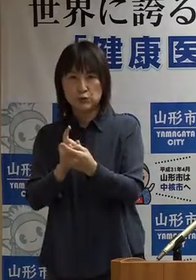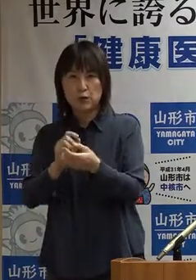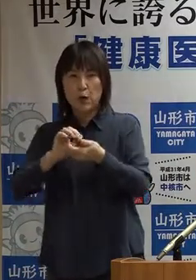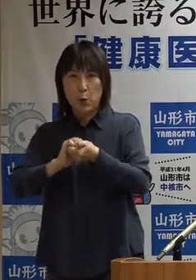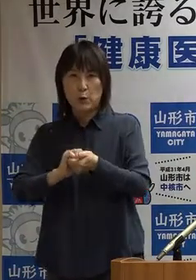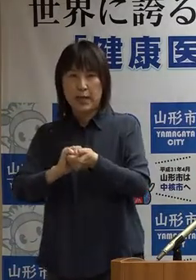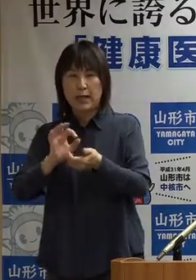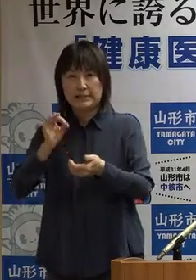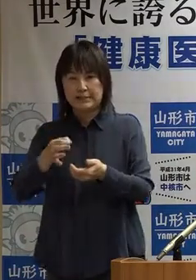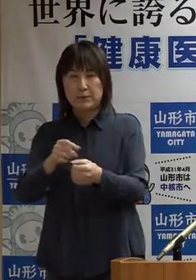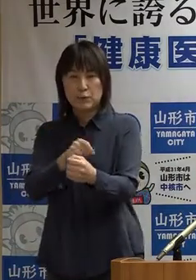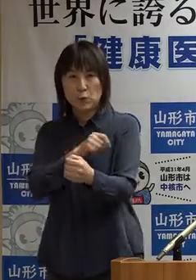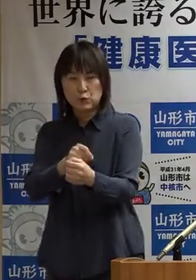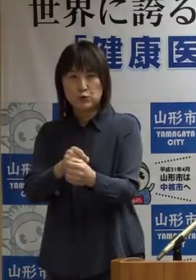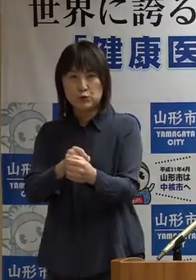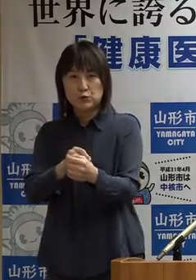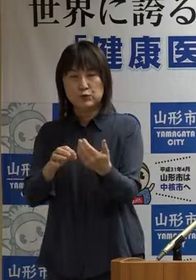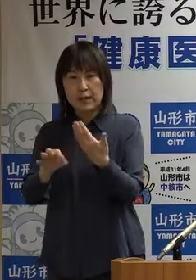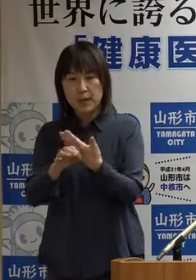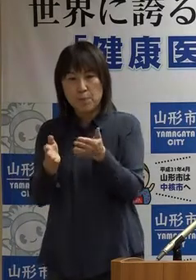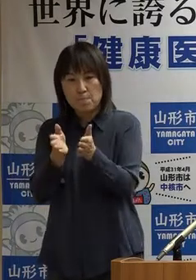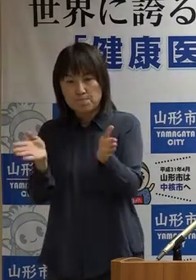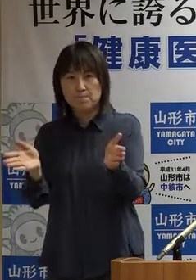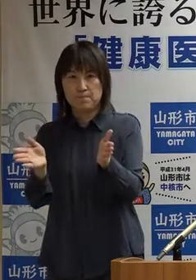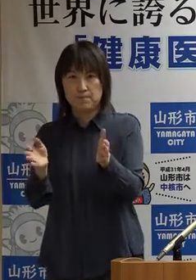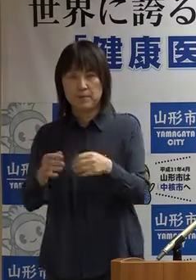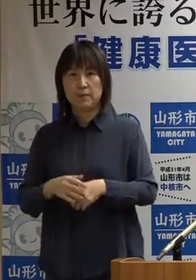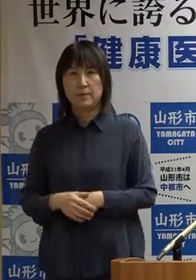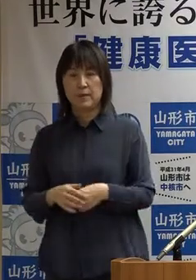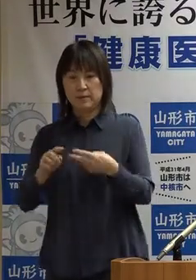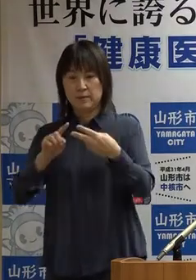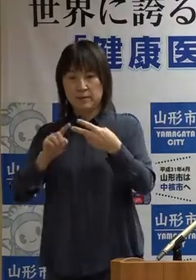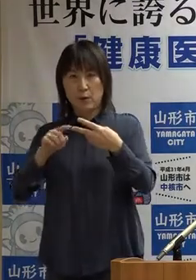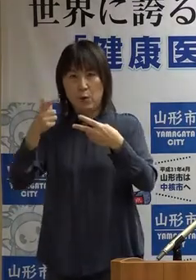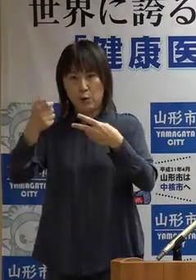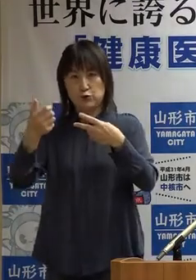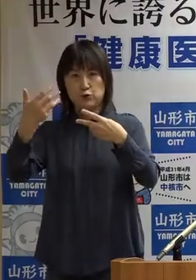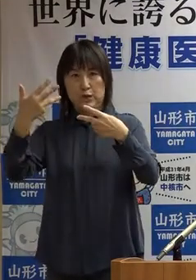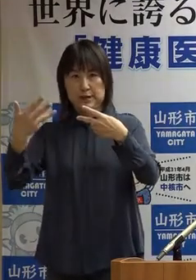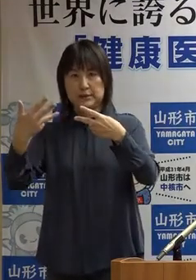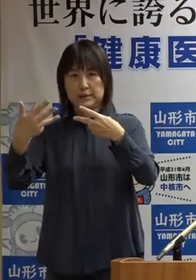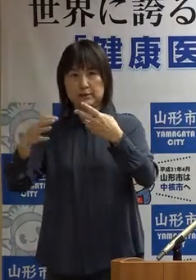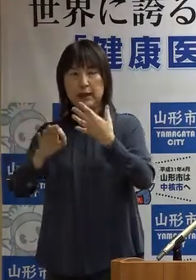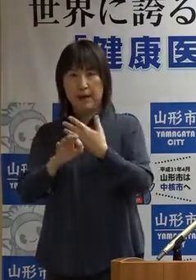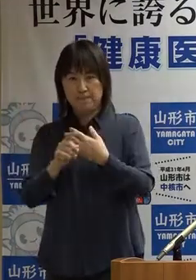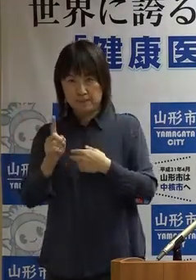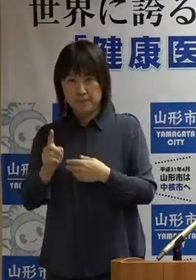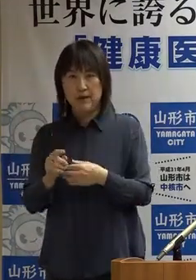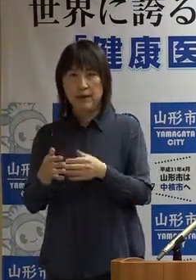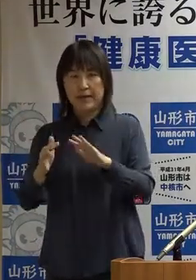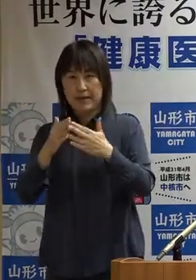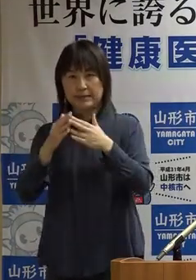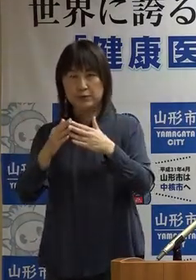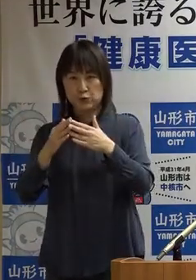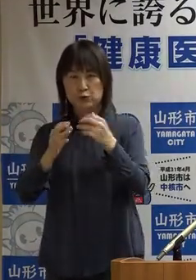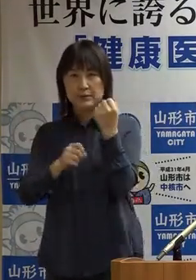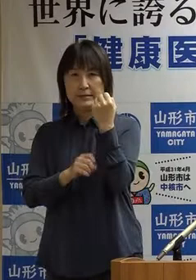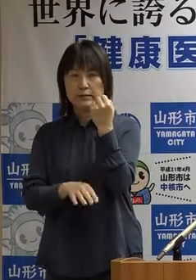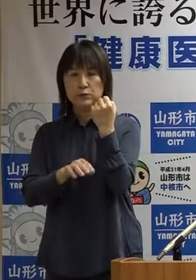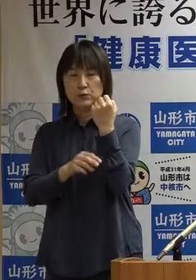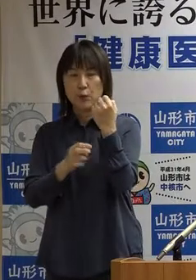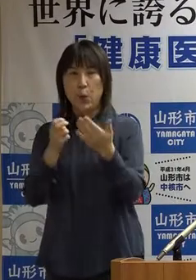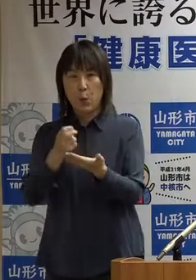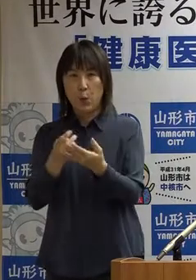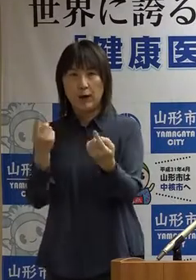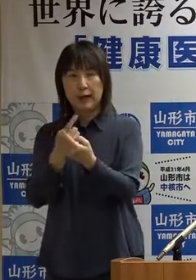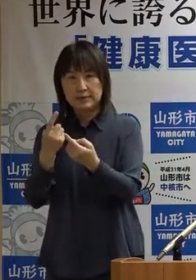の特例措置を拡充しようとするものです。議第68号の議案は、建築基準法の改正に伴い